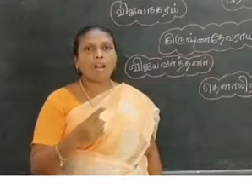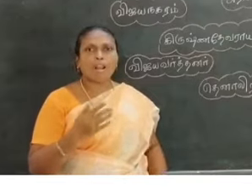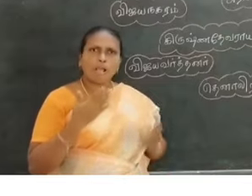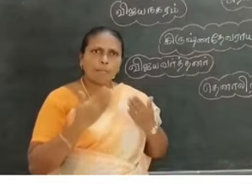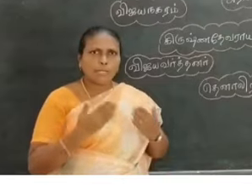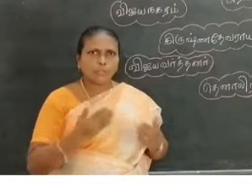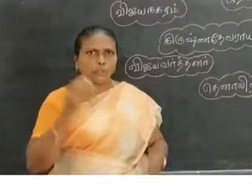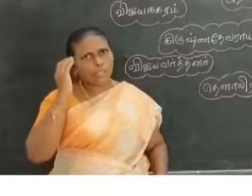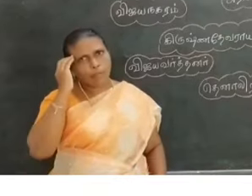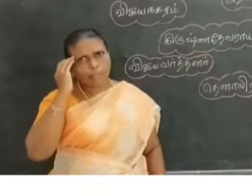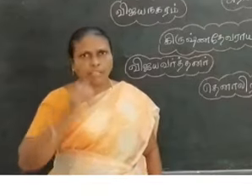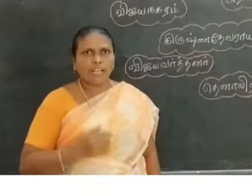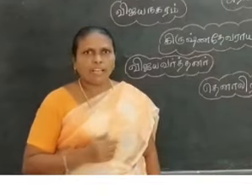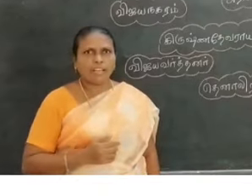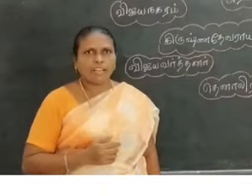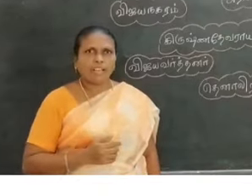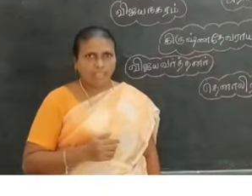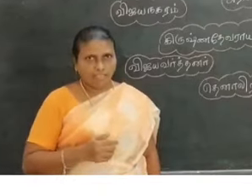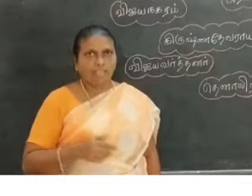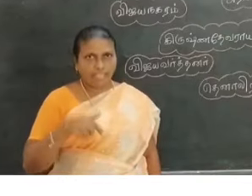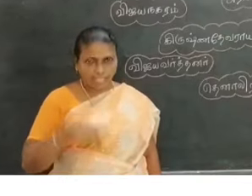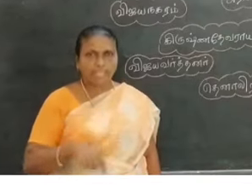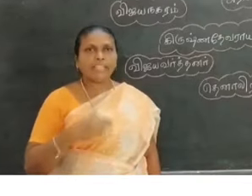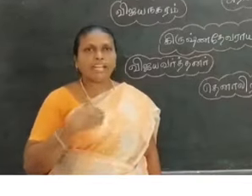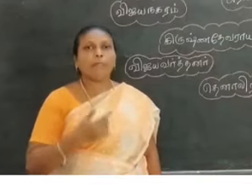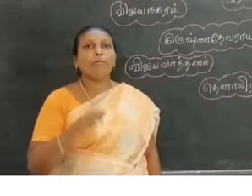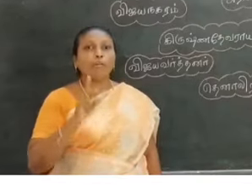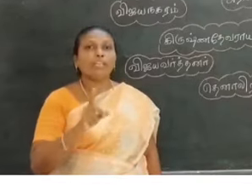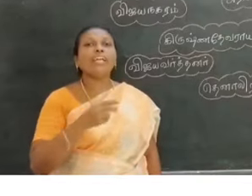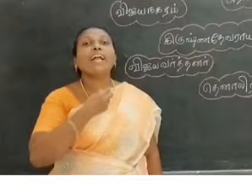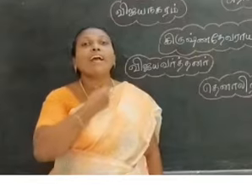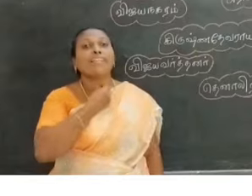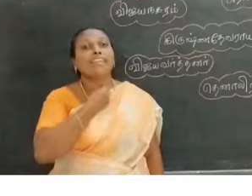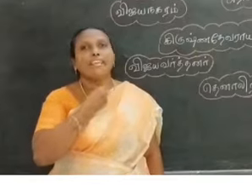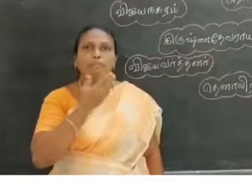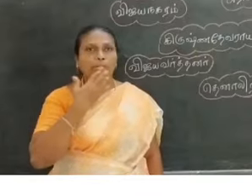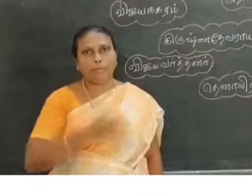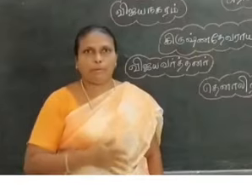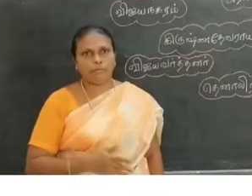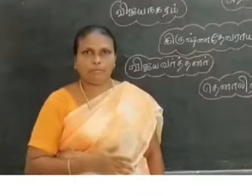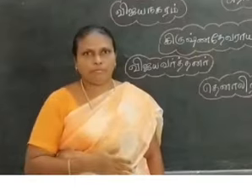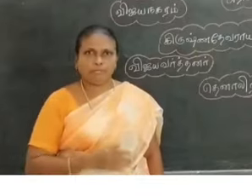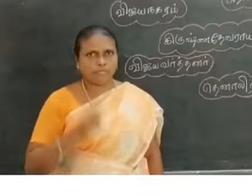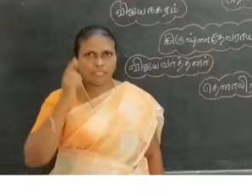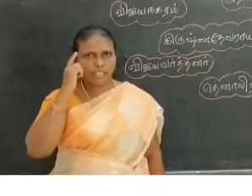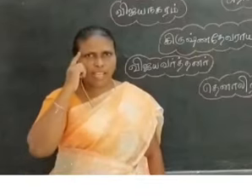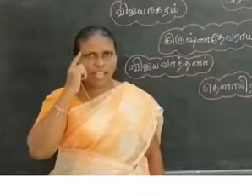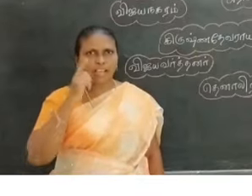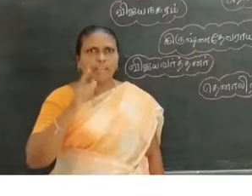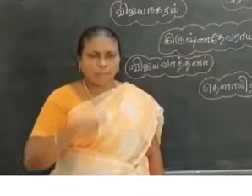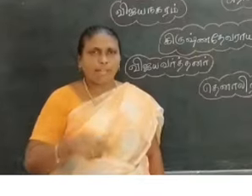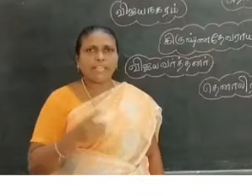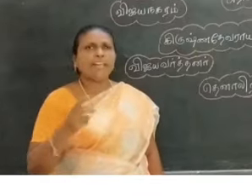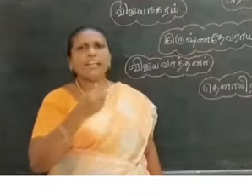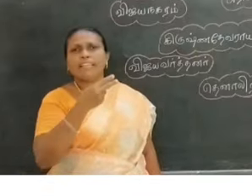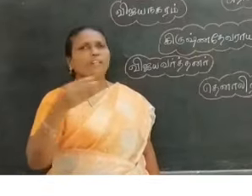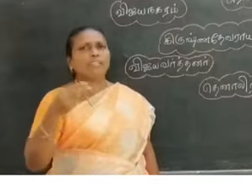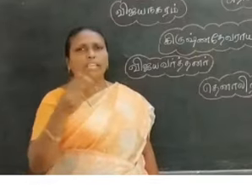பால் படிச்சோம், ஞாபகம் இருக்கா? இன்னைக்கு நாம ஒரு கதை படிக்க போறோம், சரியா? பாரு, என்ன கதையோட